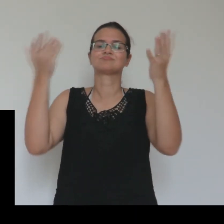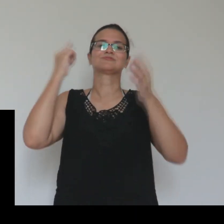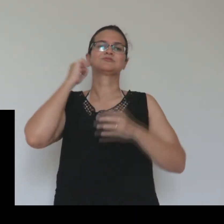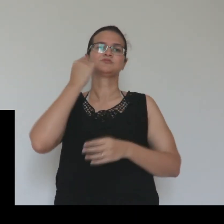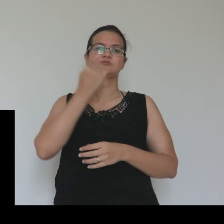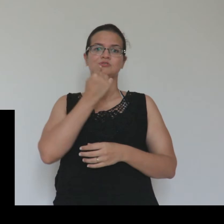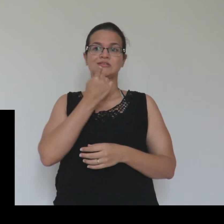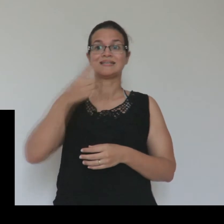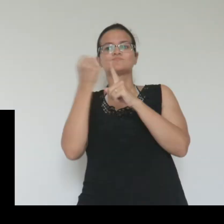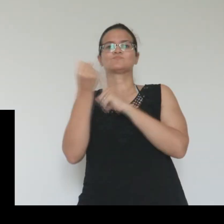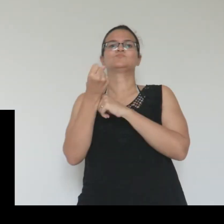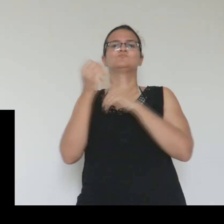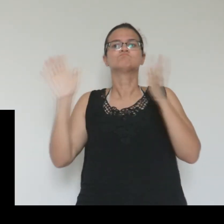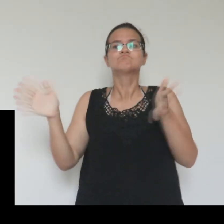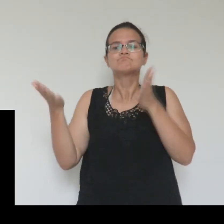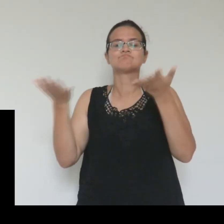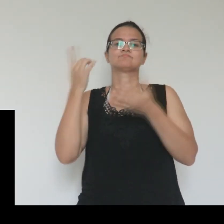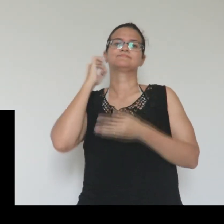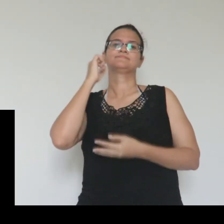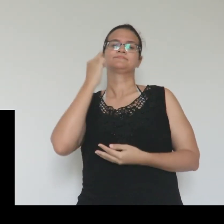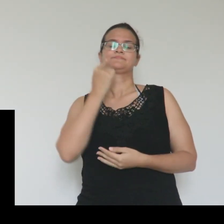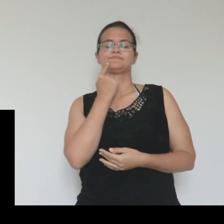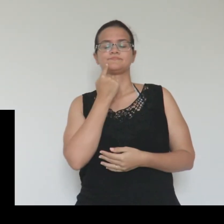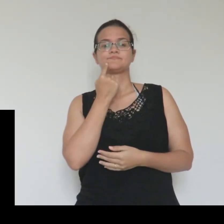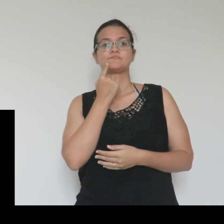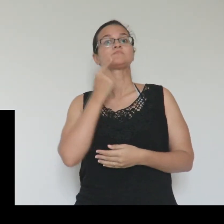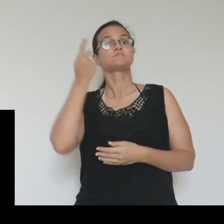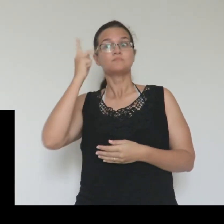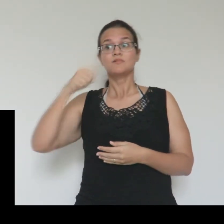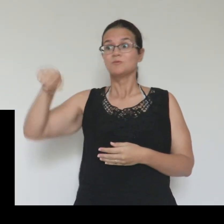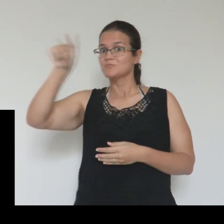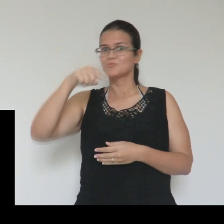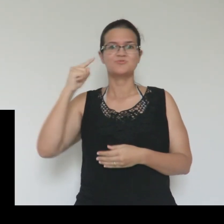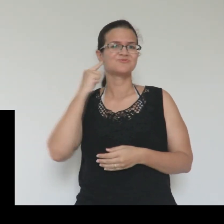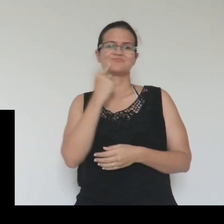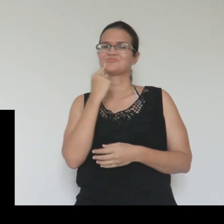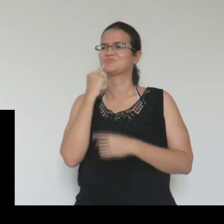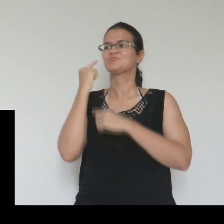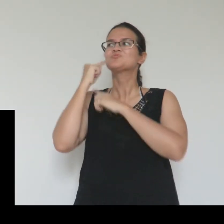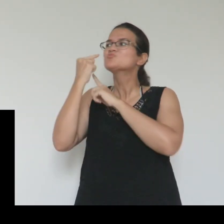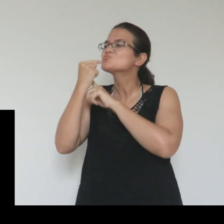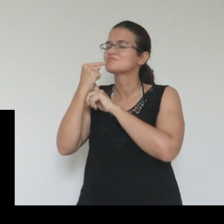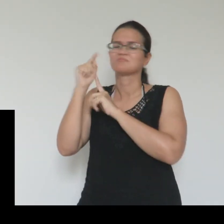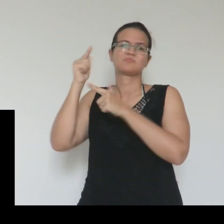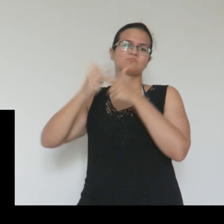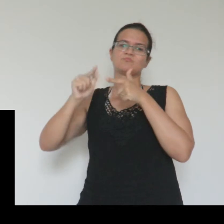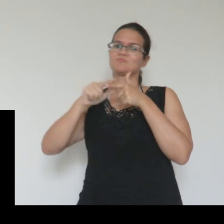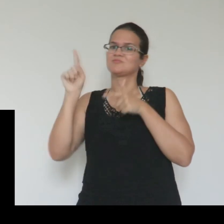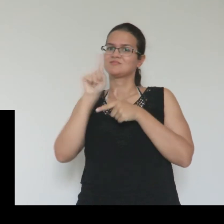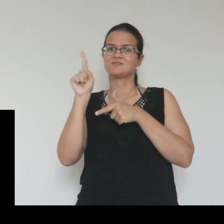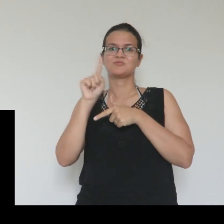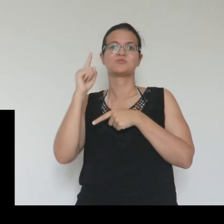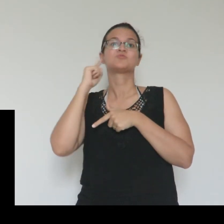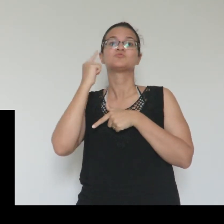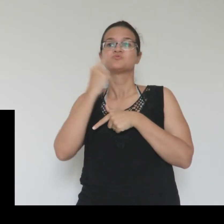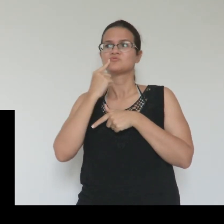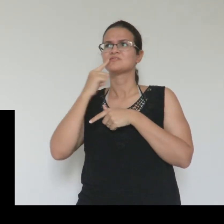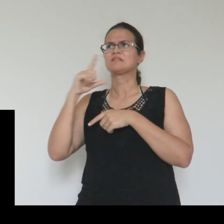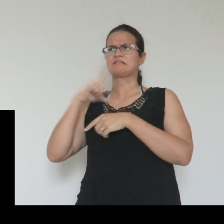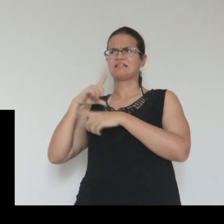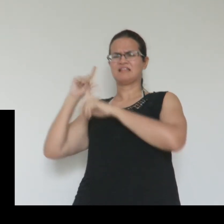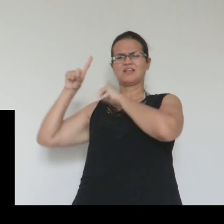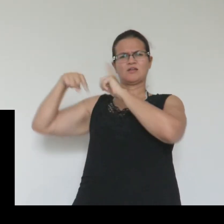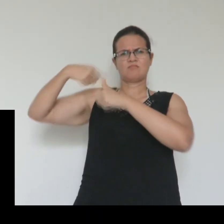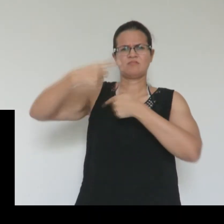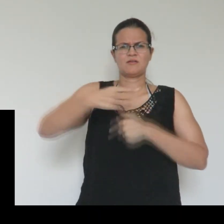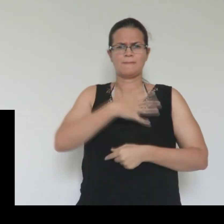surdez hereditária, existem alguns casos que a surdez hereditária, sim, está na família. Tem a própria Sueli